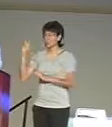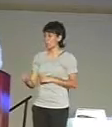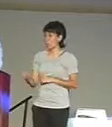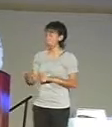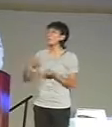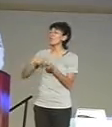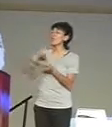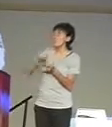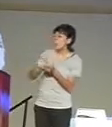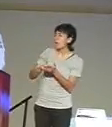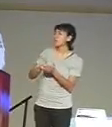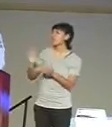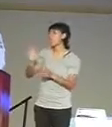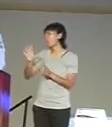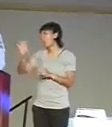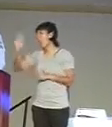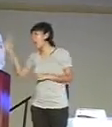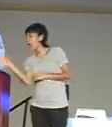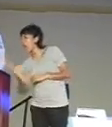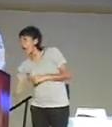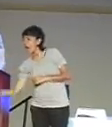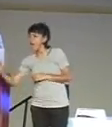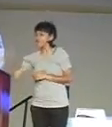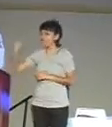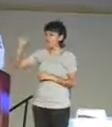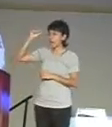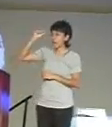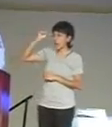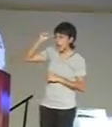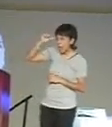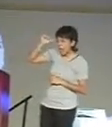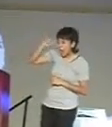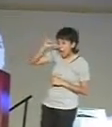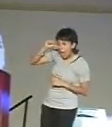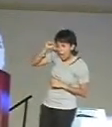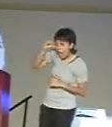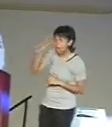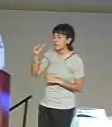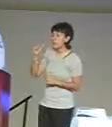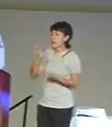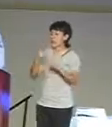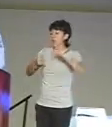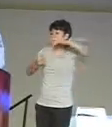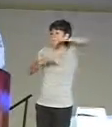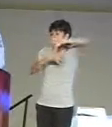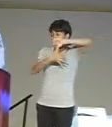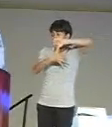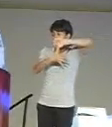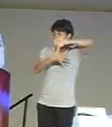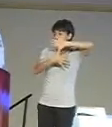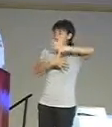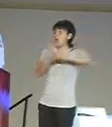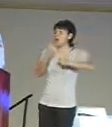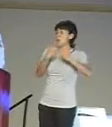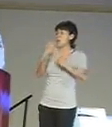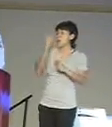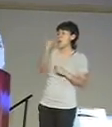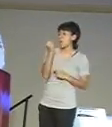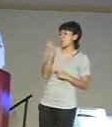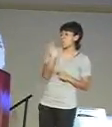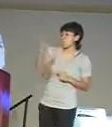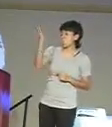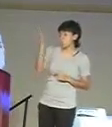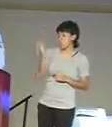Y en el caso de América Latina y el Caribe, ocurrieron aproximadamente 0.9 millones